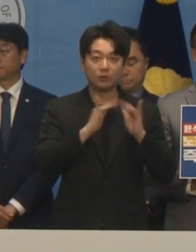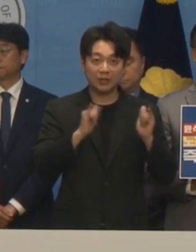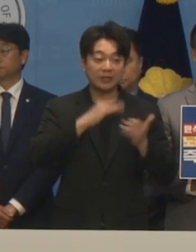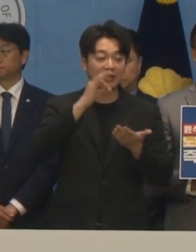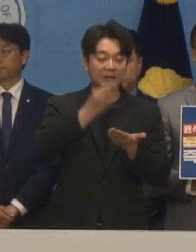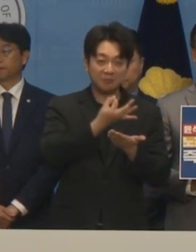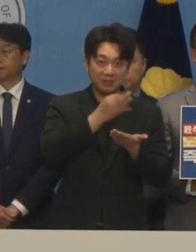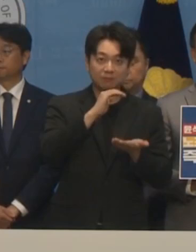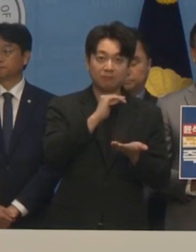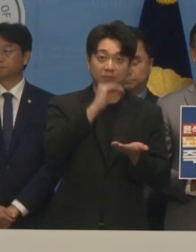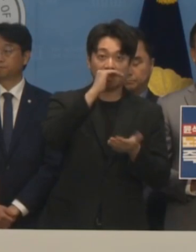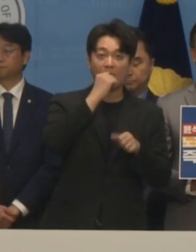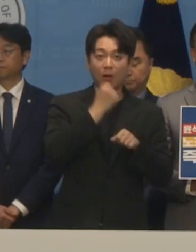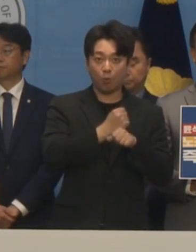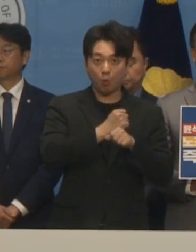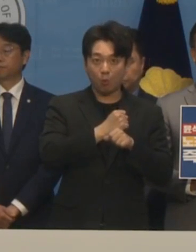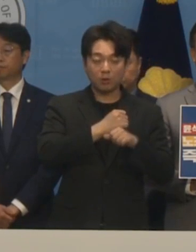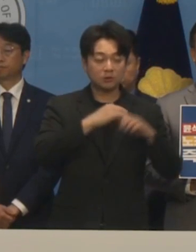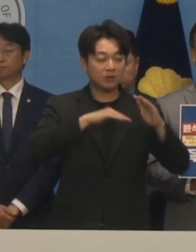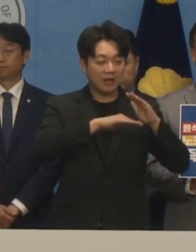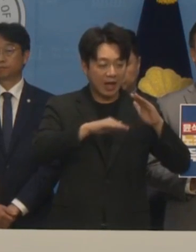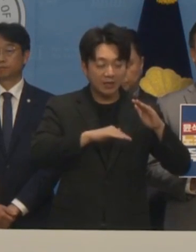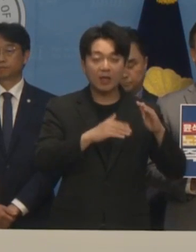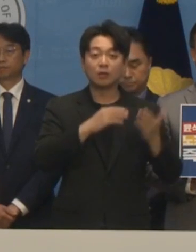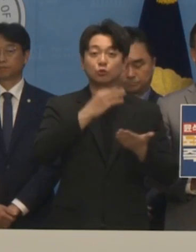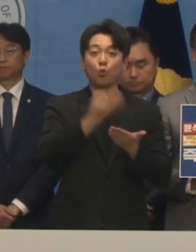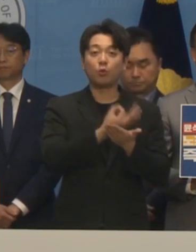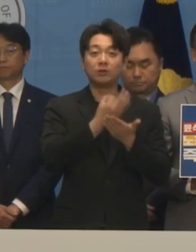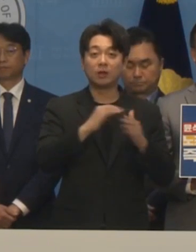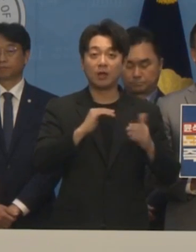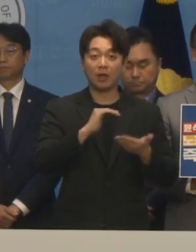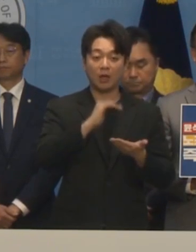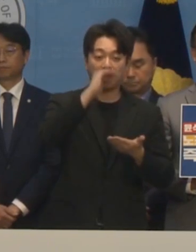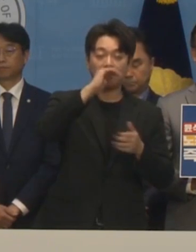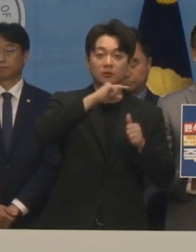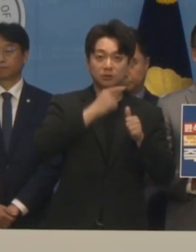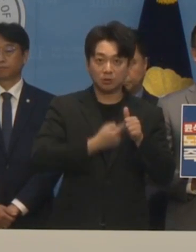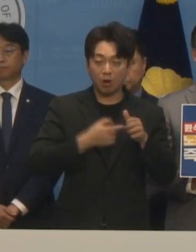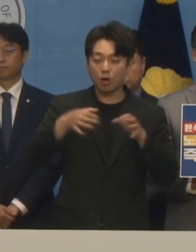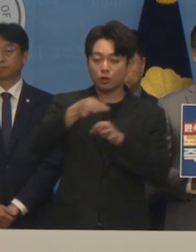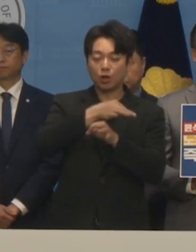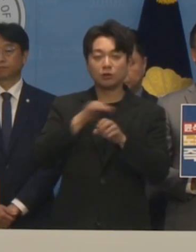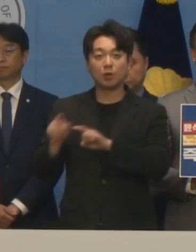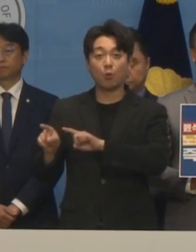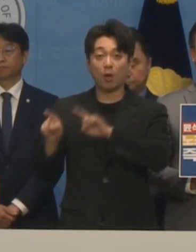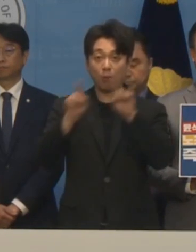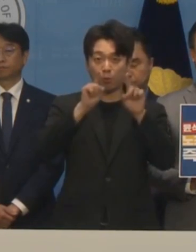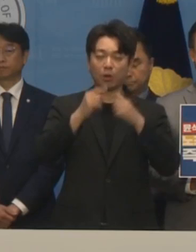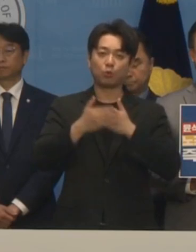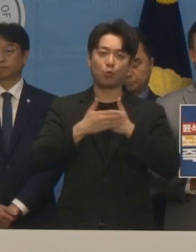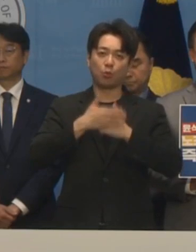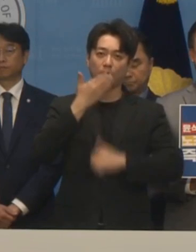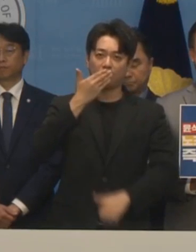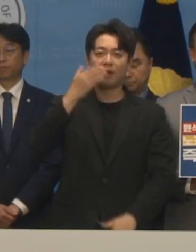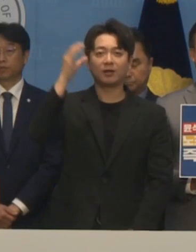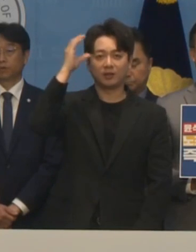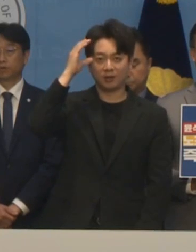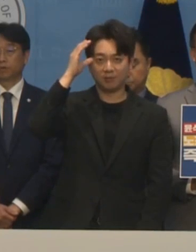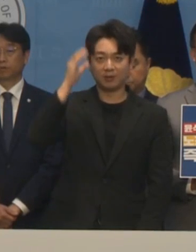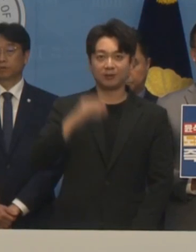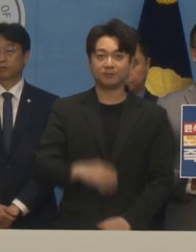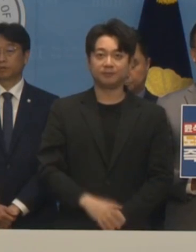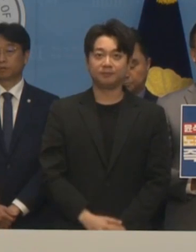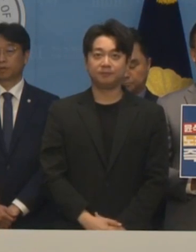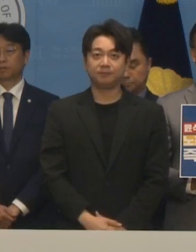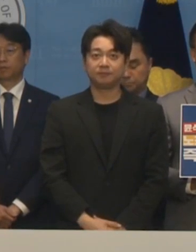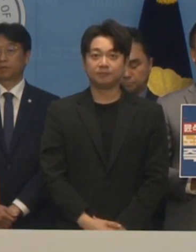것이고 가계의 유효 수요를 확대해서 내수가 말라붙고 있는 한국 경제의 회복에도 기여할 것입니다. 또